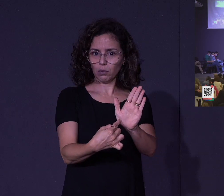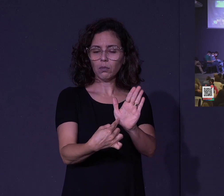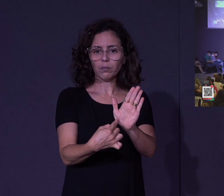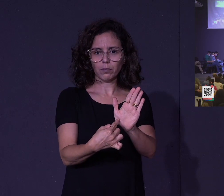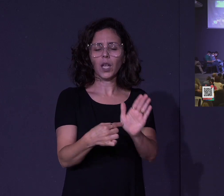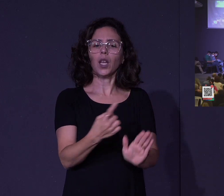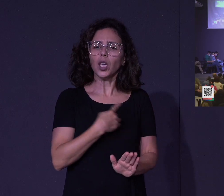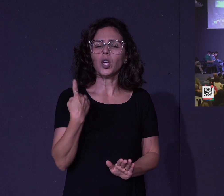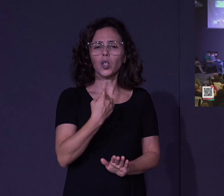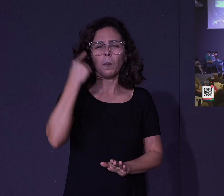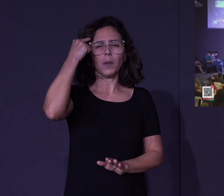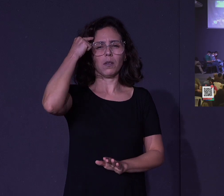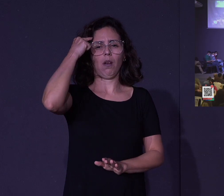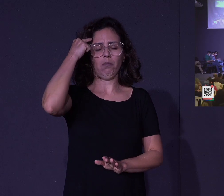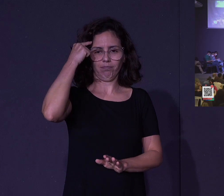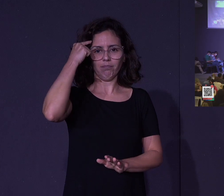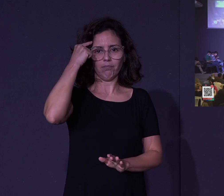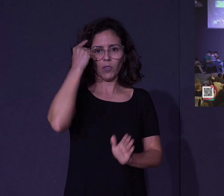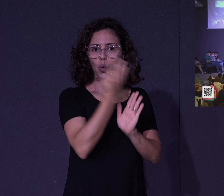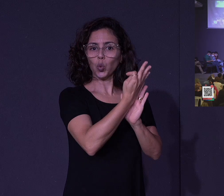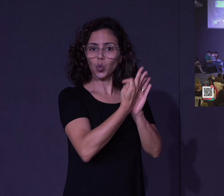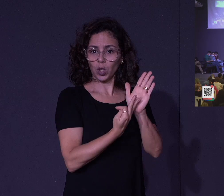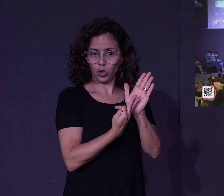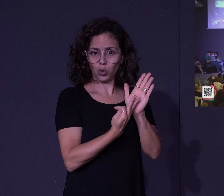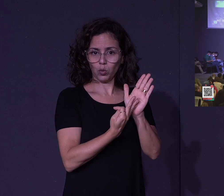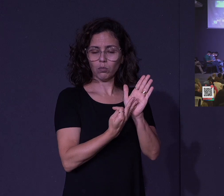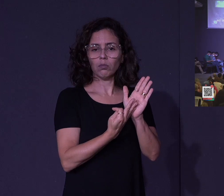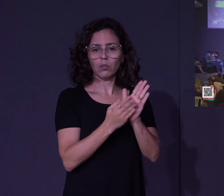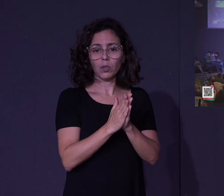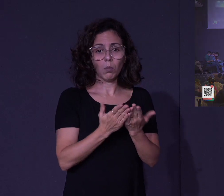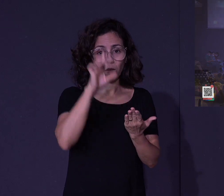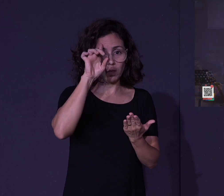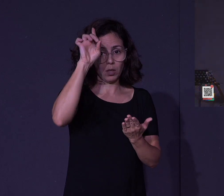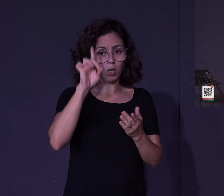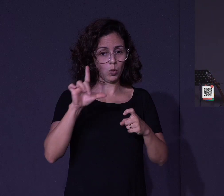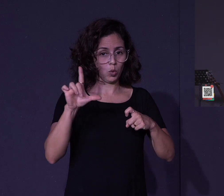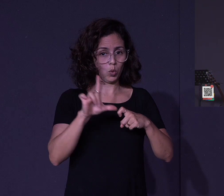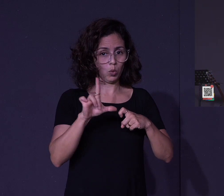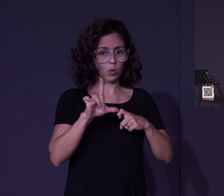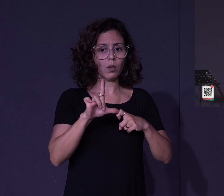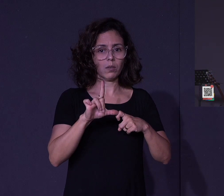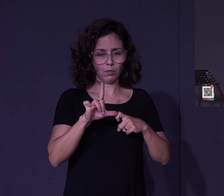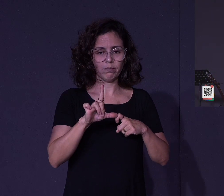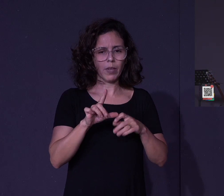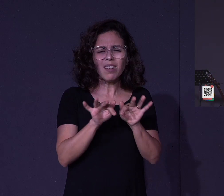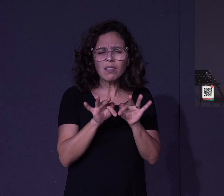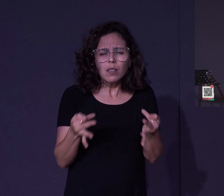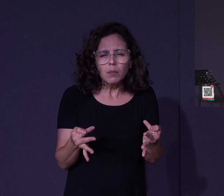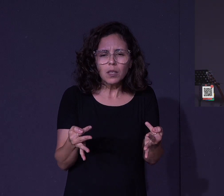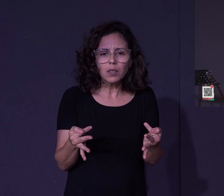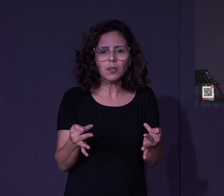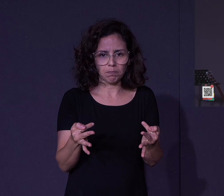Iremos meditar nesse texto de Lucas que acabamos de ler. A mensagem é simples, como sempre. E em cada um